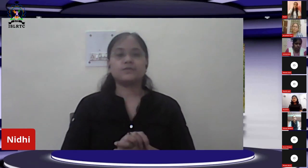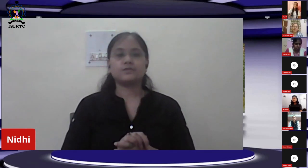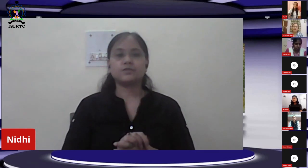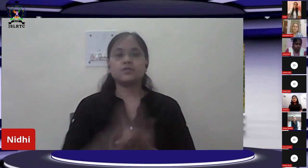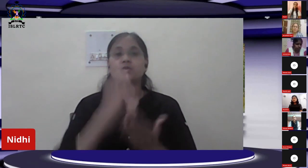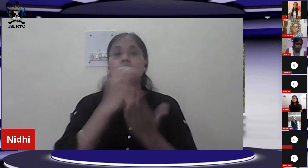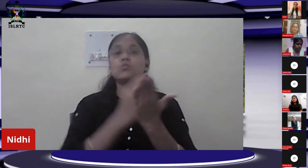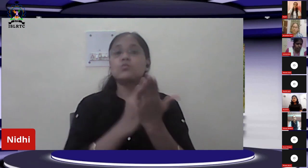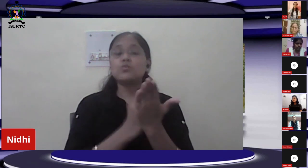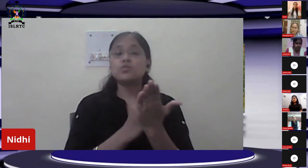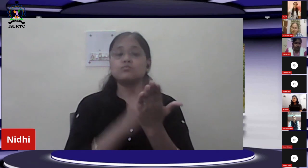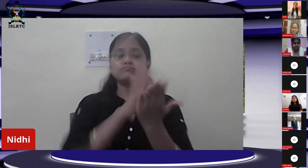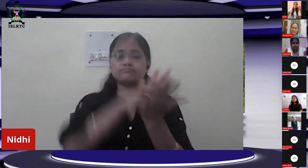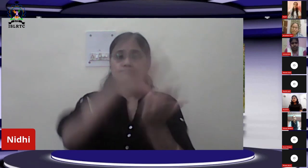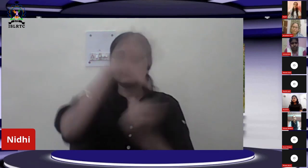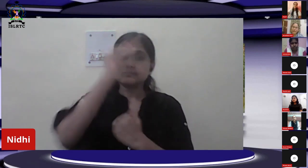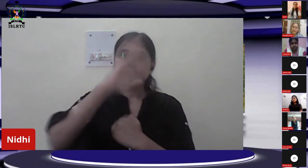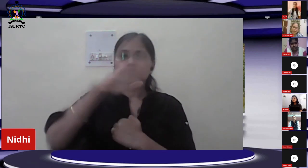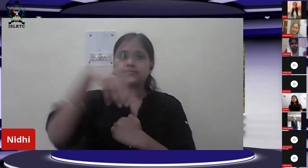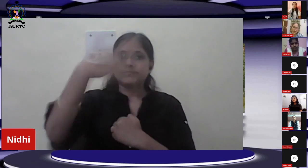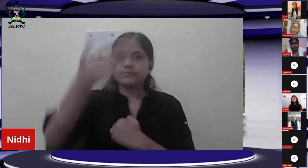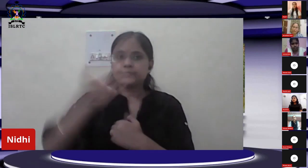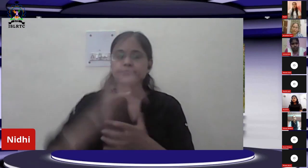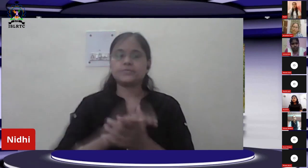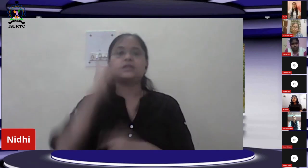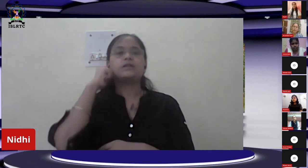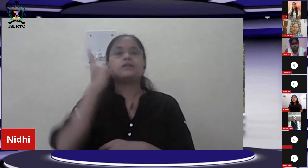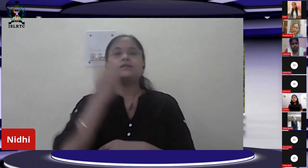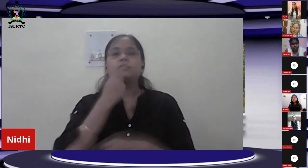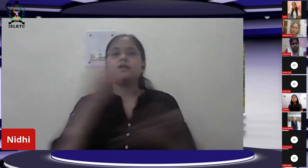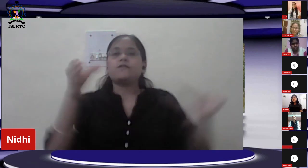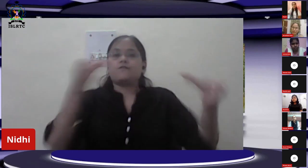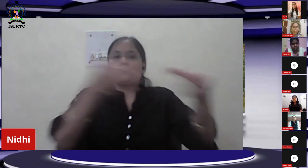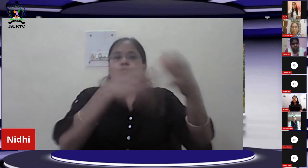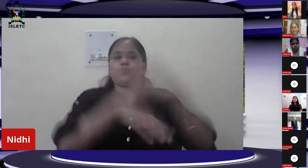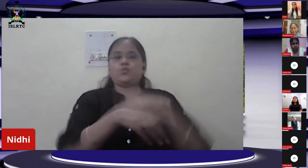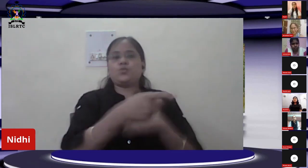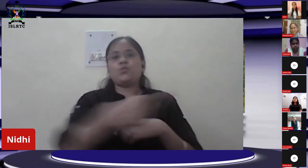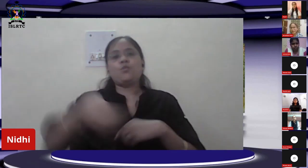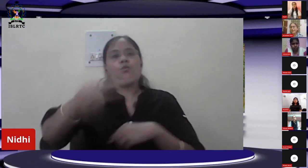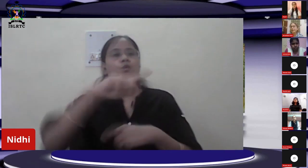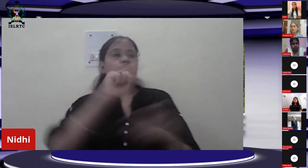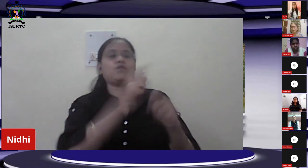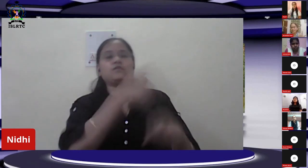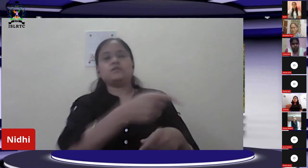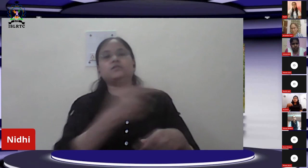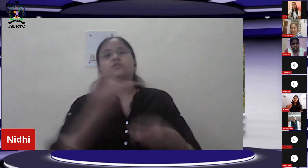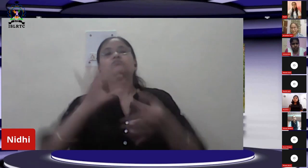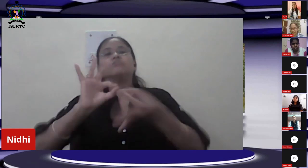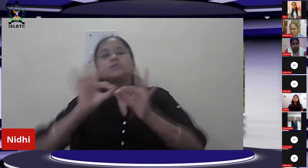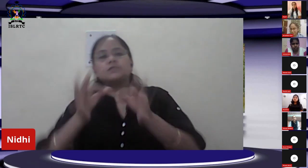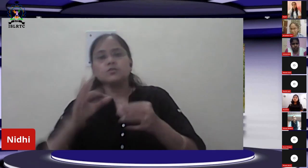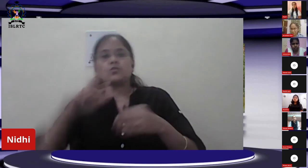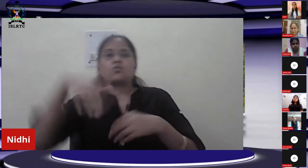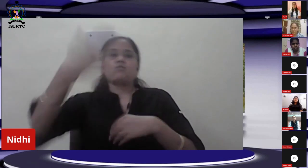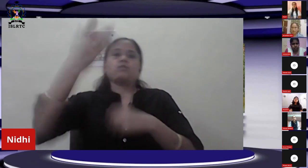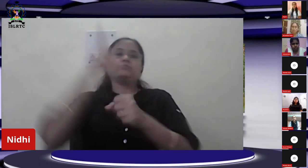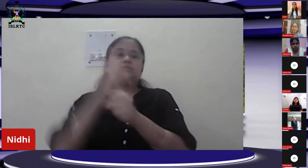में डेफ कमेटी के लिए ही काम करेंगे, उनके लिए काम करेंगे, उनके लिए इंटरप्रेटर बनेंगे, उनके लिए टीचर बनेंगे।